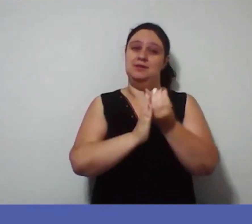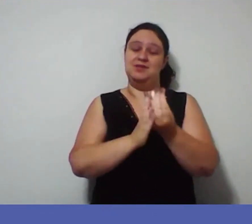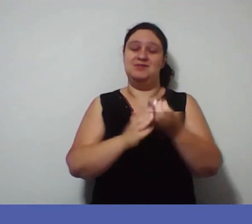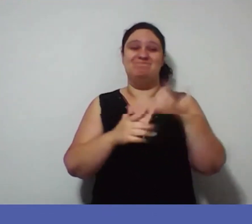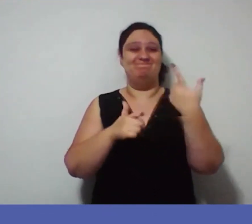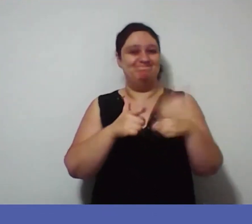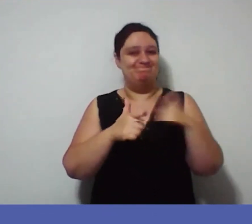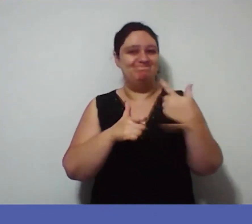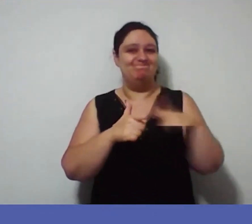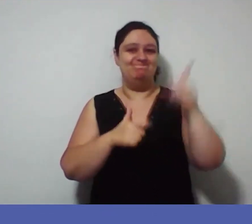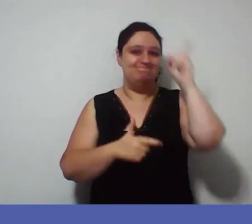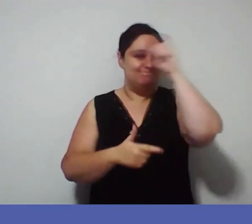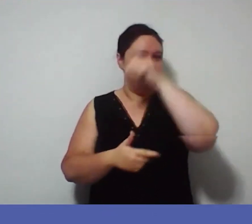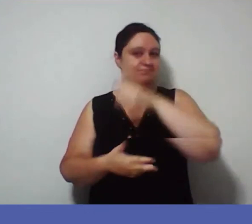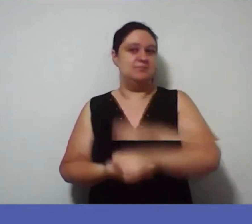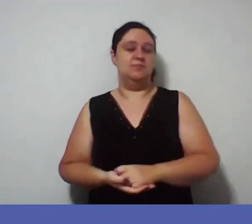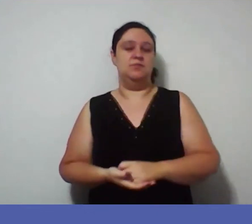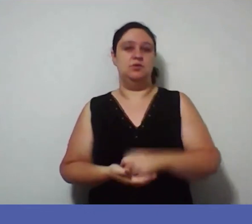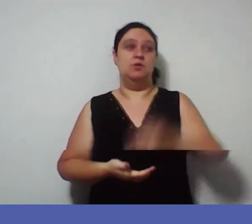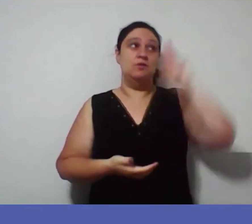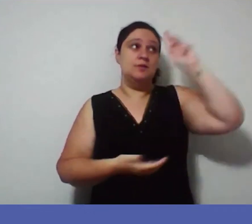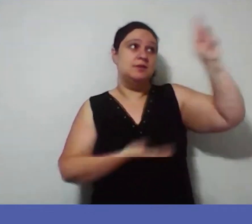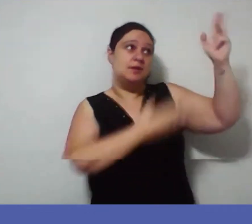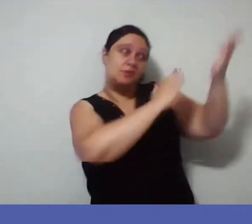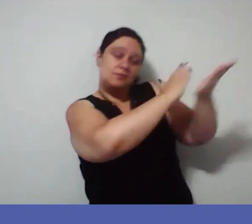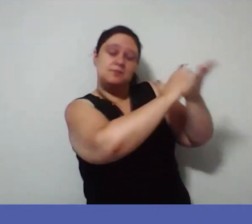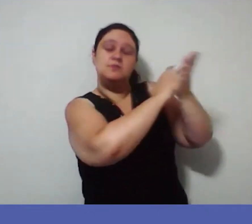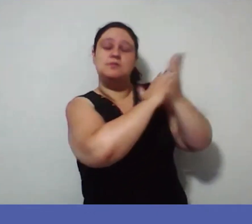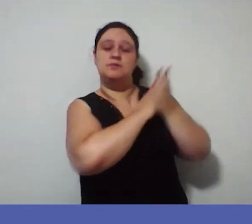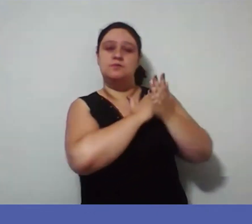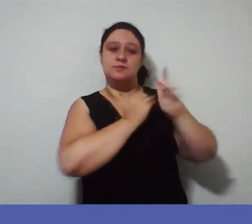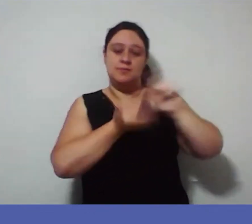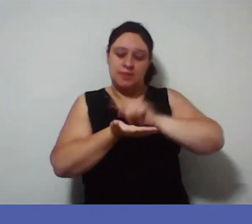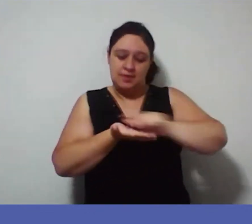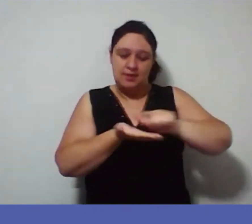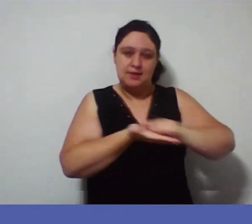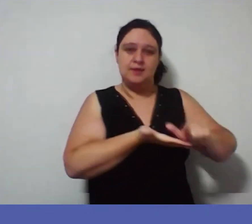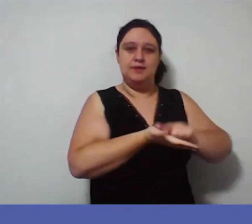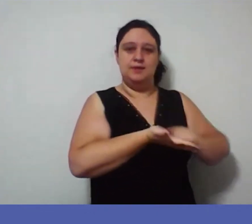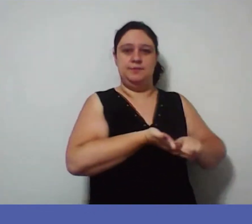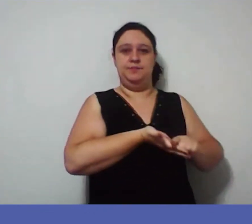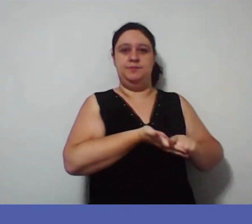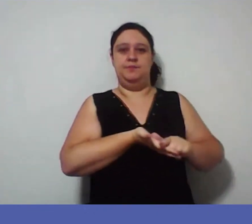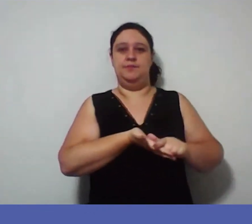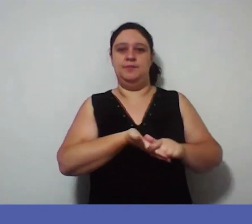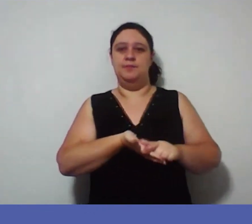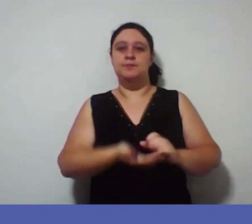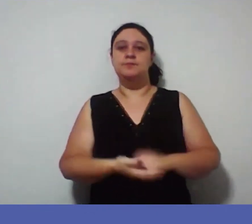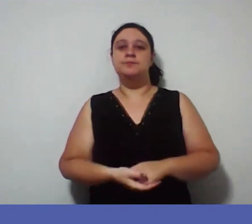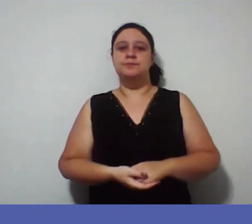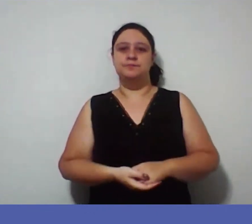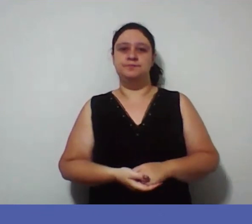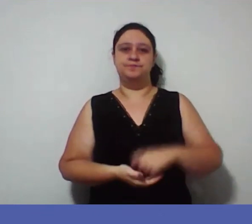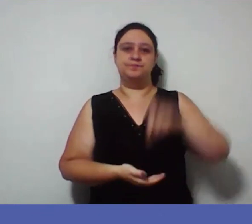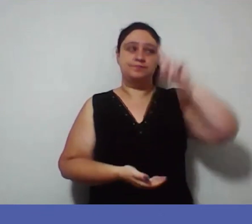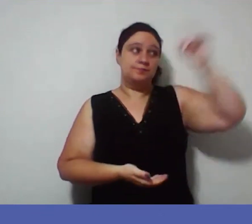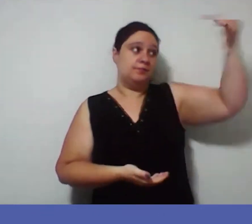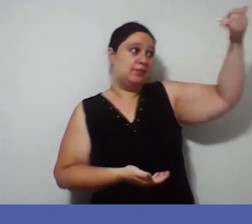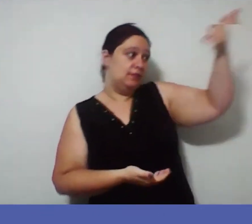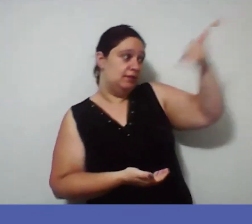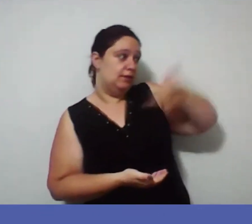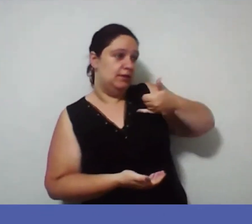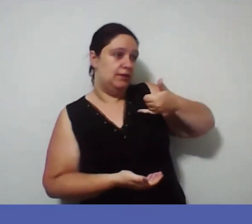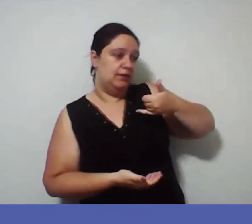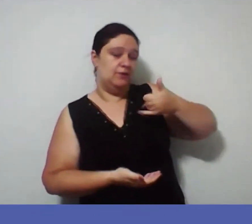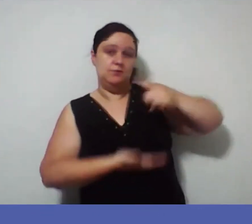O Senhor está nos ajudando a limpar. A palavra de Deus vem nos santificar e vem nos lavar, nos